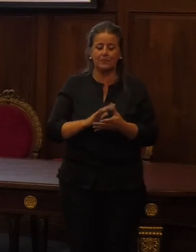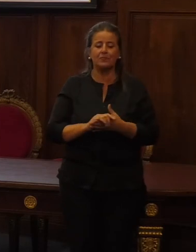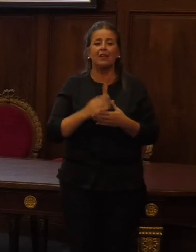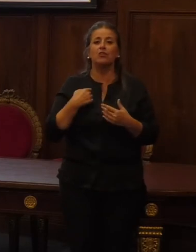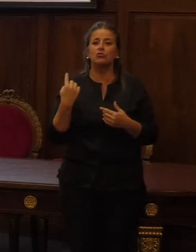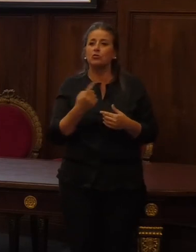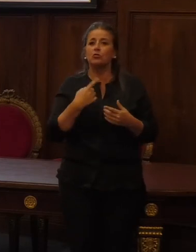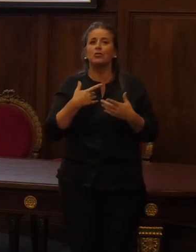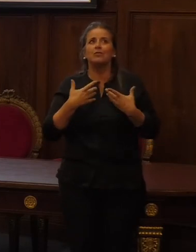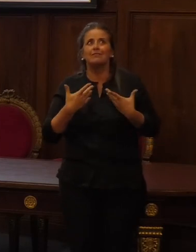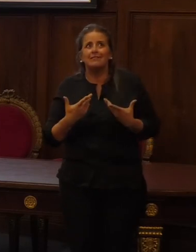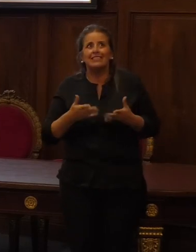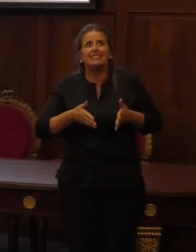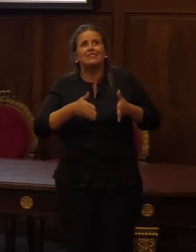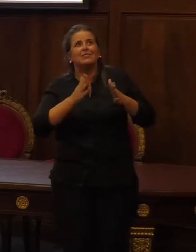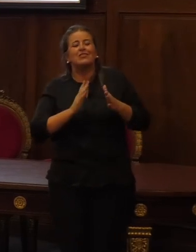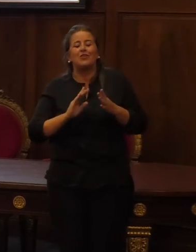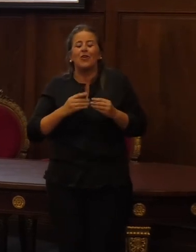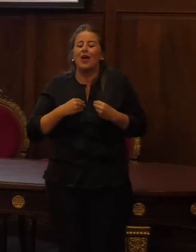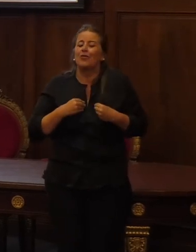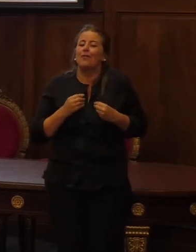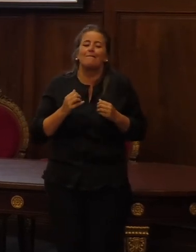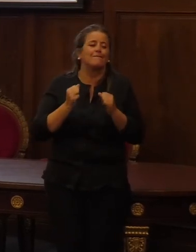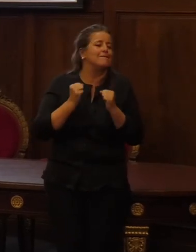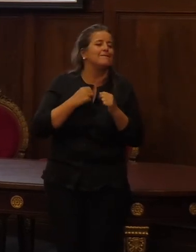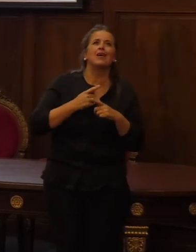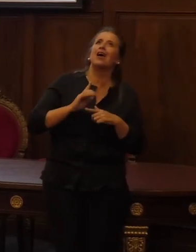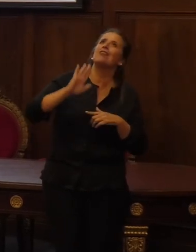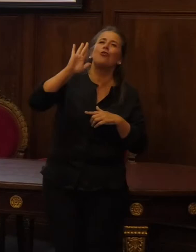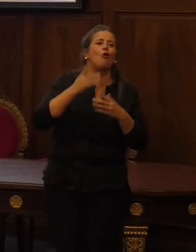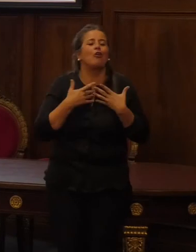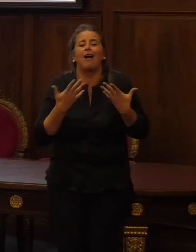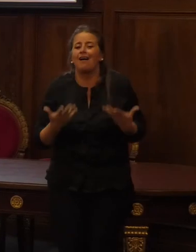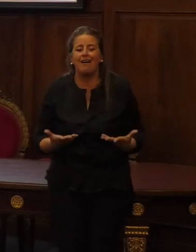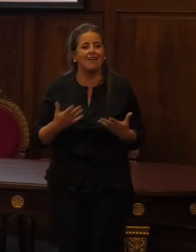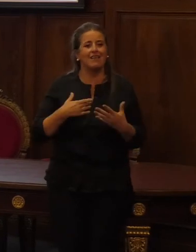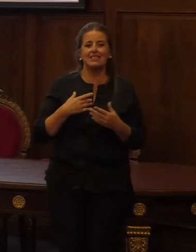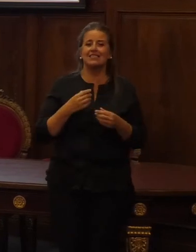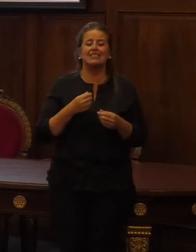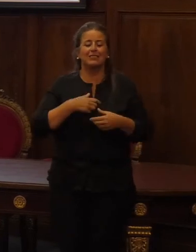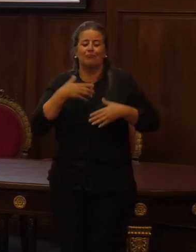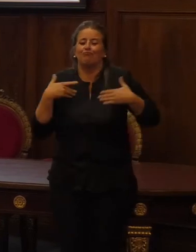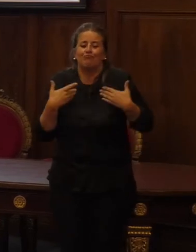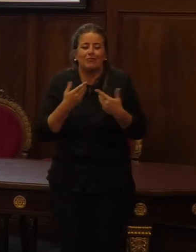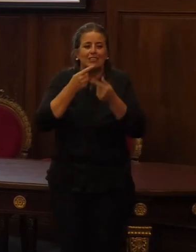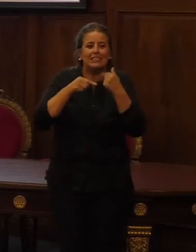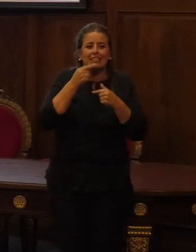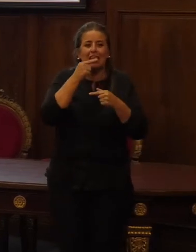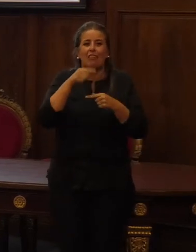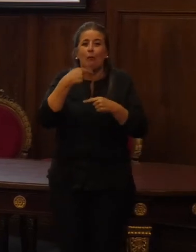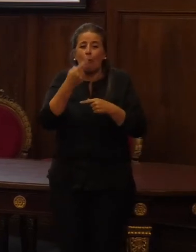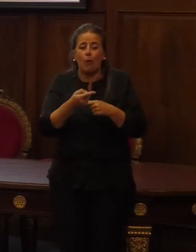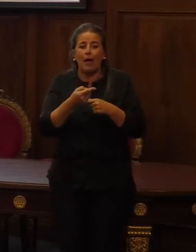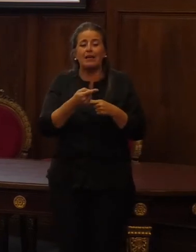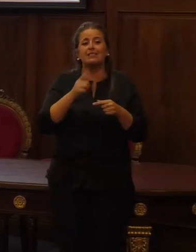nosotros realmente tocar el cielo con las manos. Y después, en el periodo de Luis